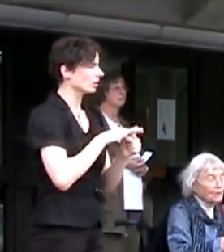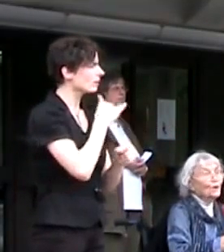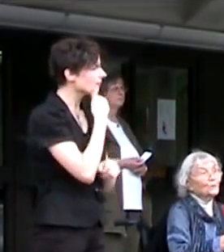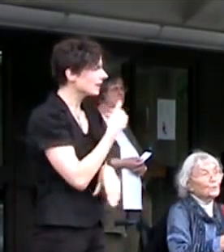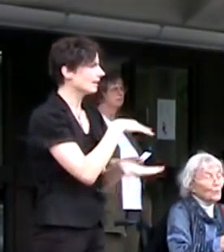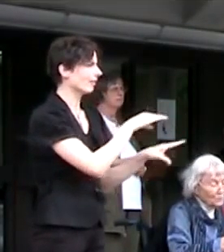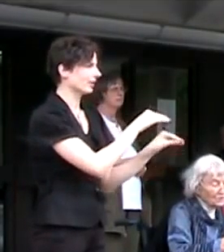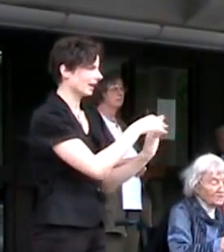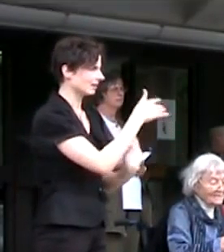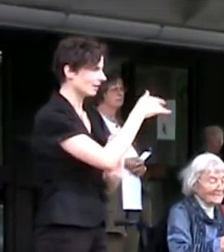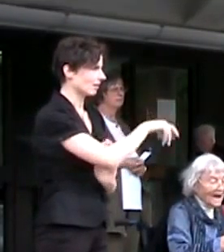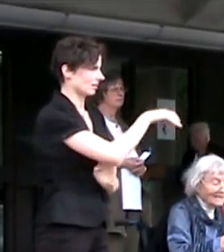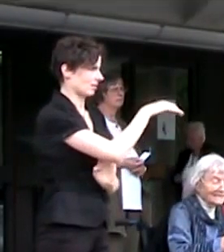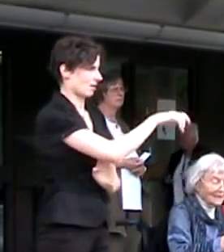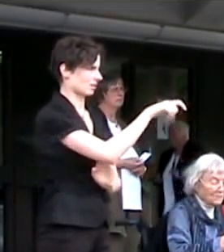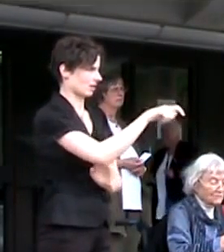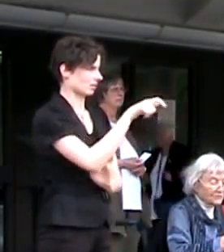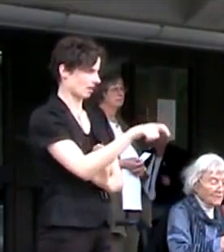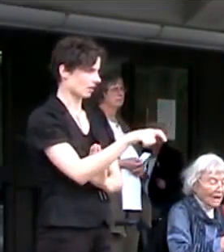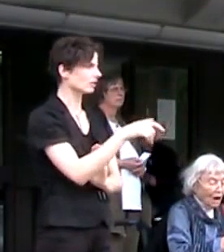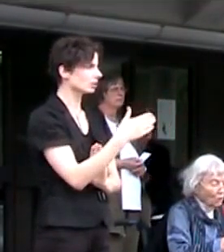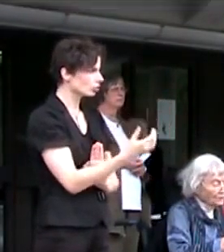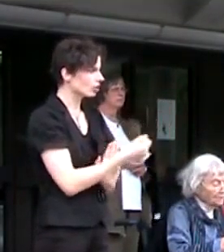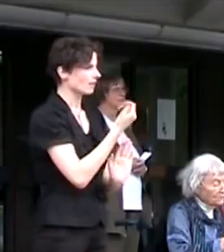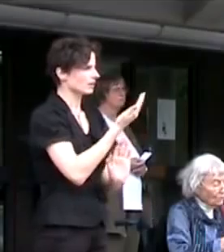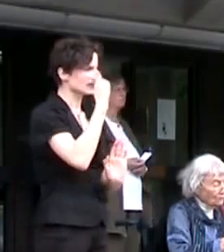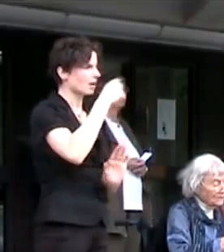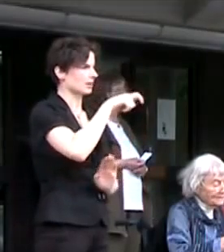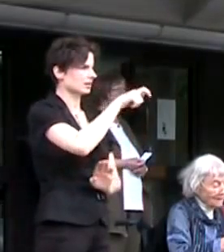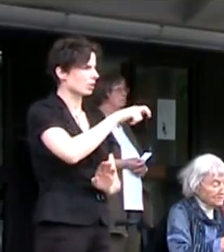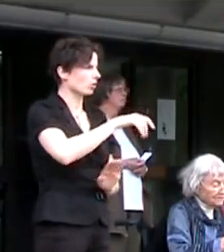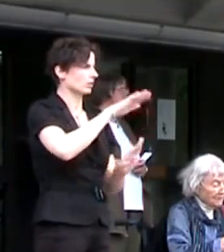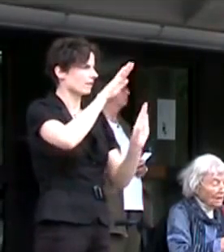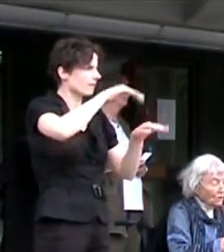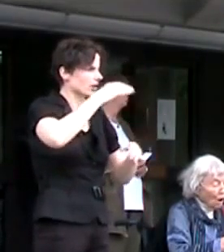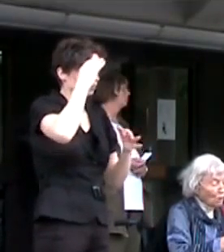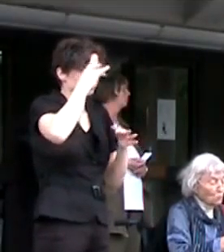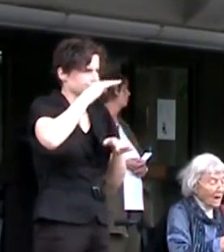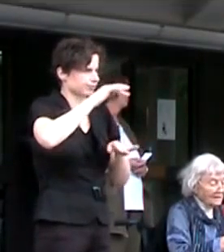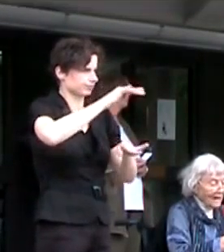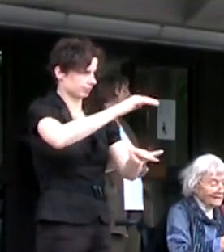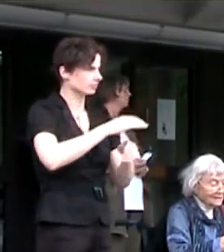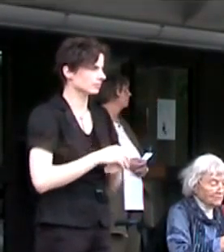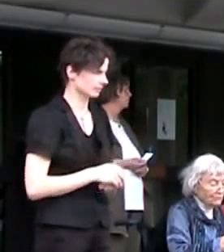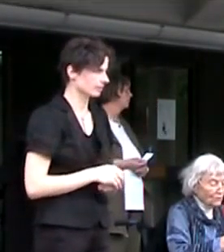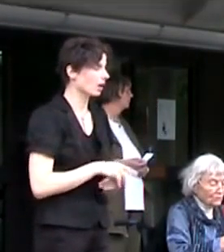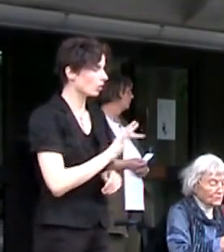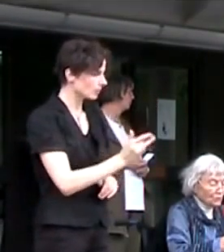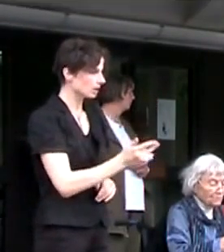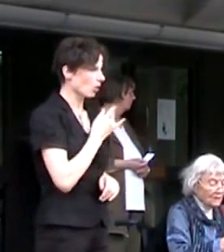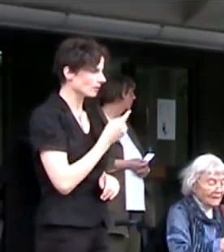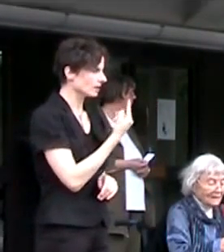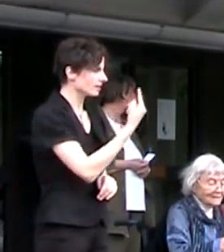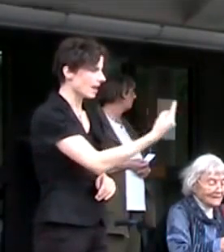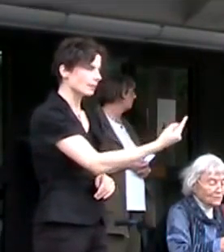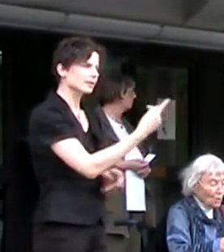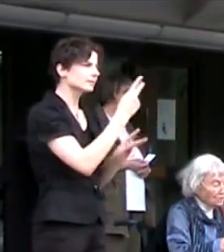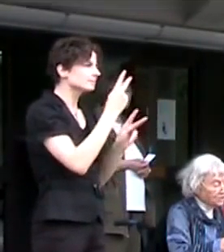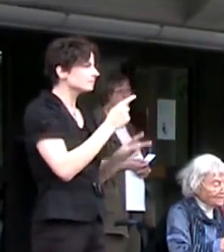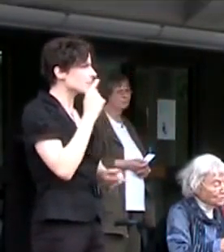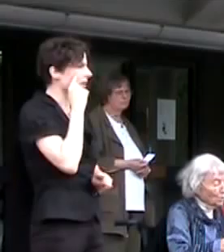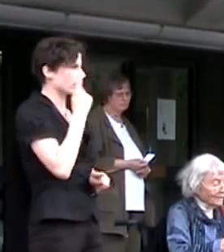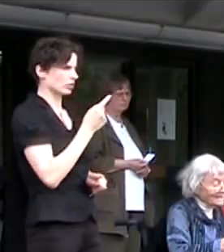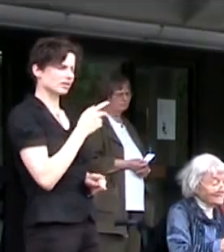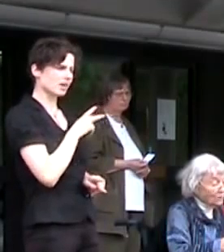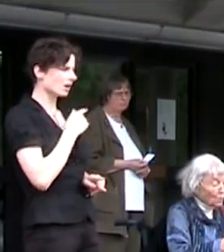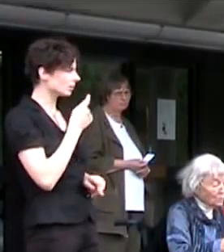Menschen gründlich eingeimpft. Auch den Betroffenen selbst. Kaum eine andere Bevölkerungsgruppe ist in